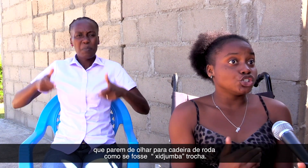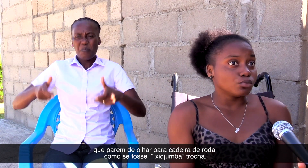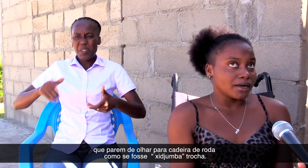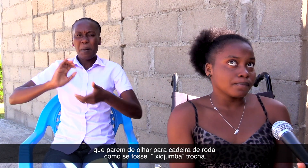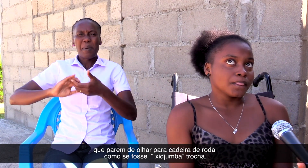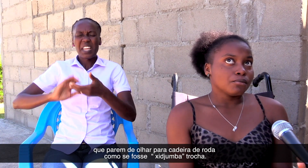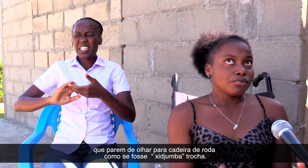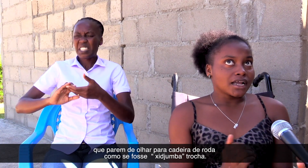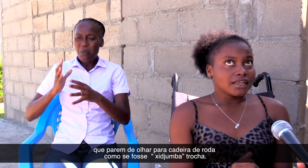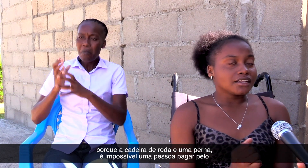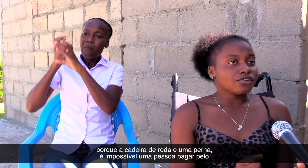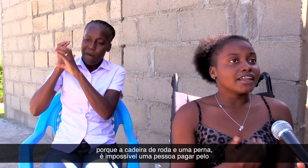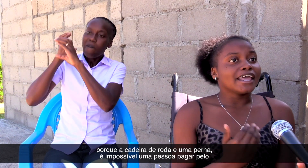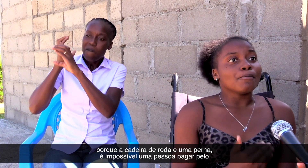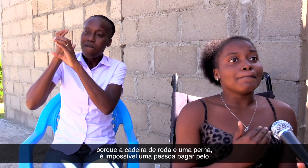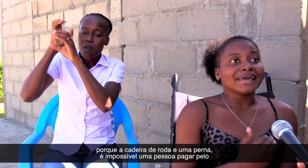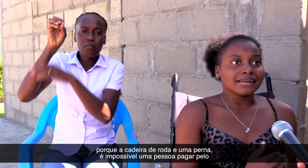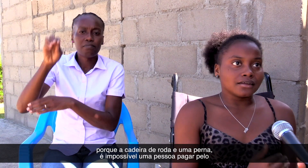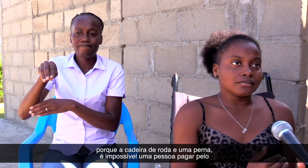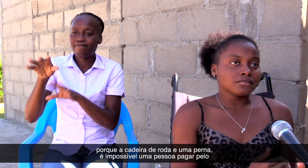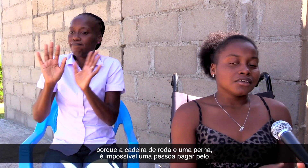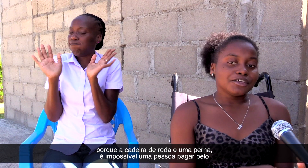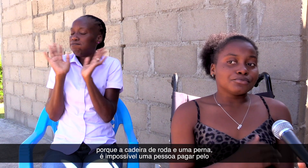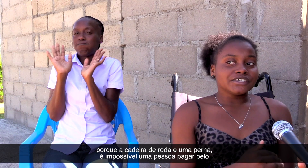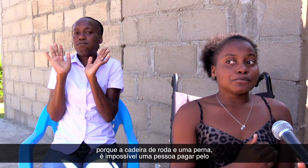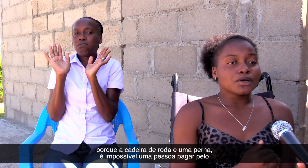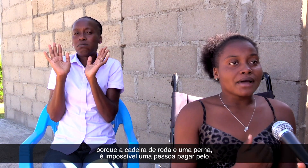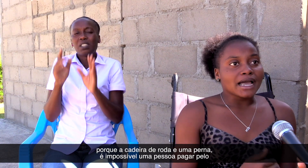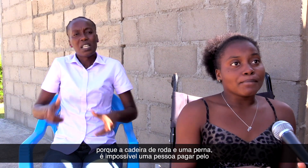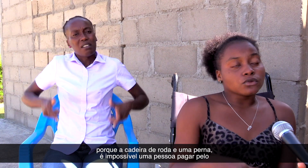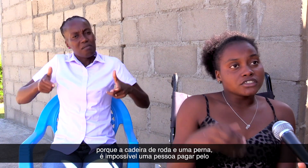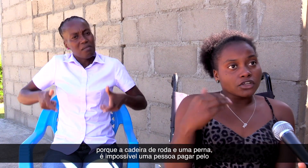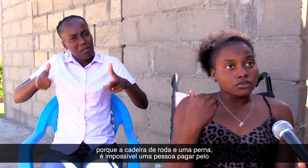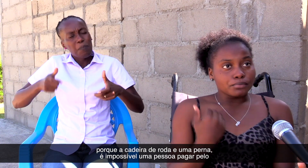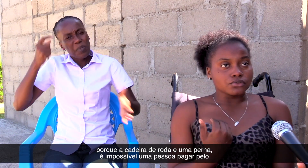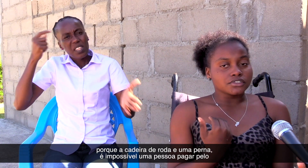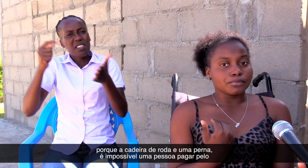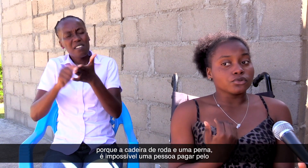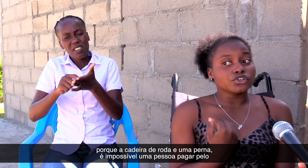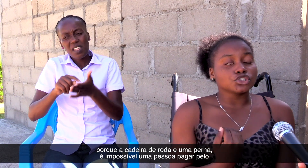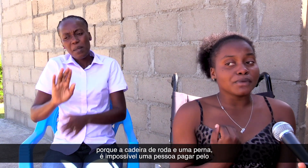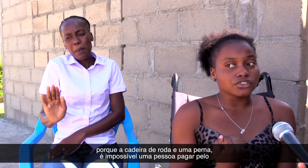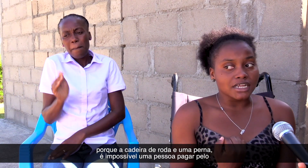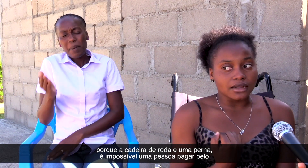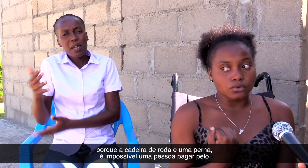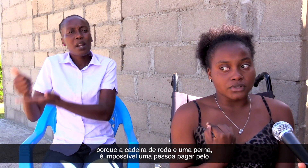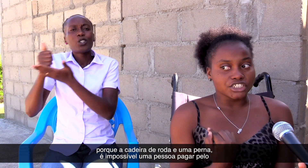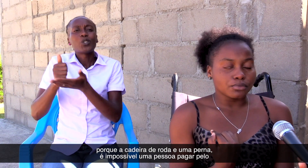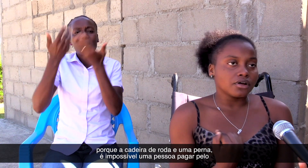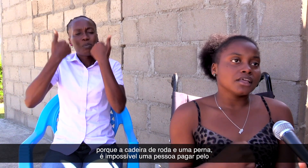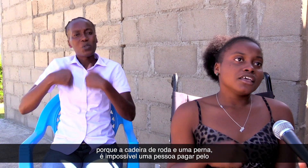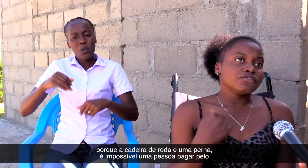uma chijumba. Porque a cadeira de roda é uma perna. Impossível a pessoa pagar pelo seu espaço